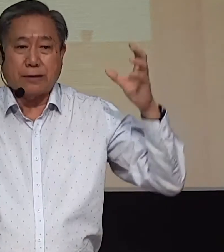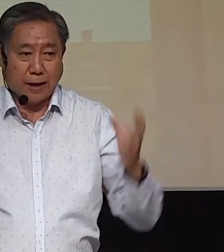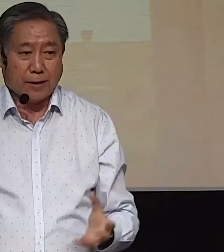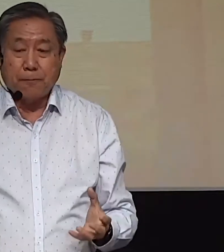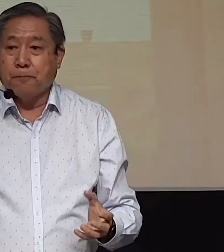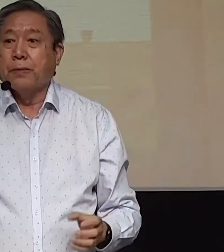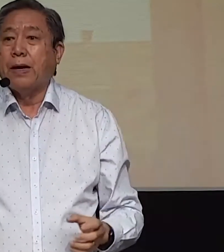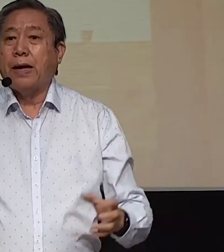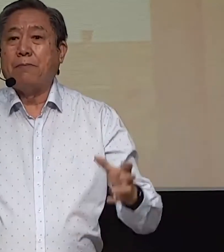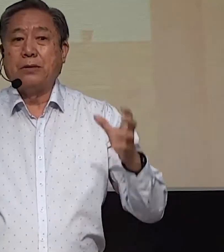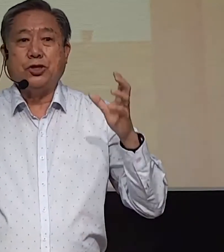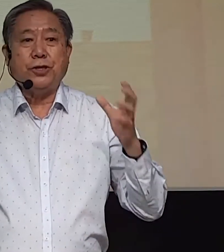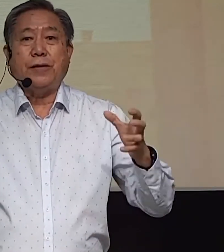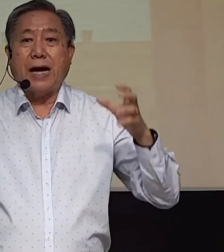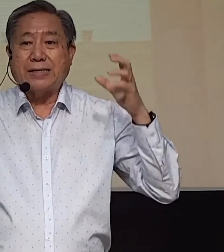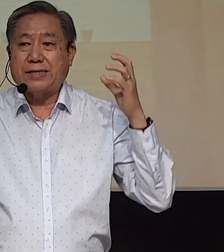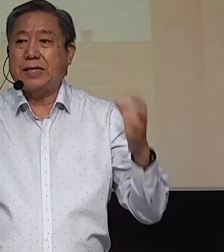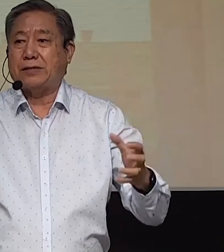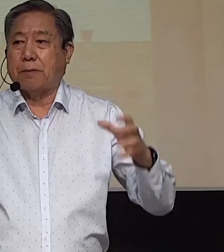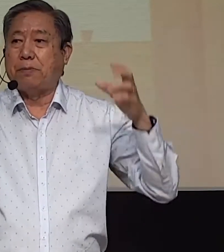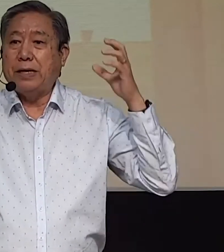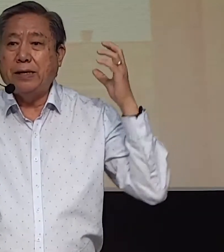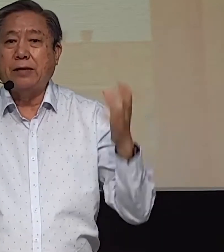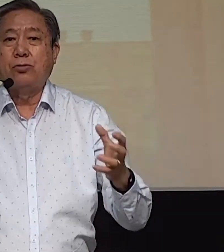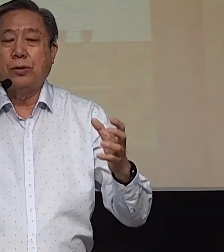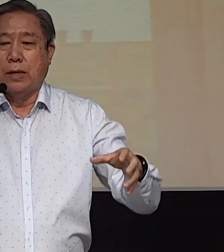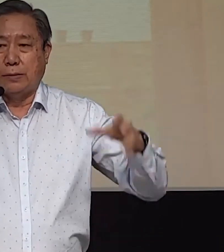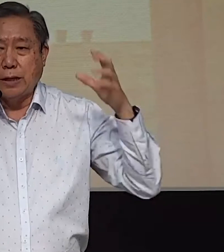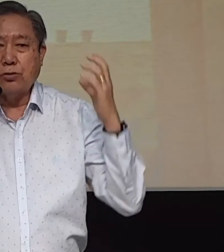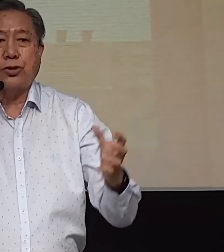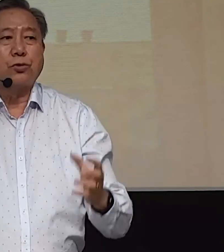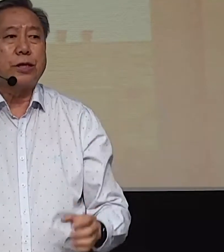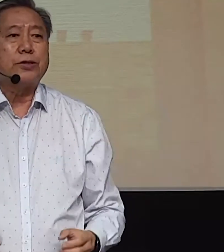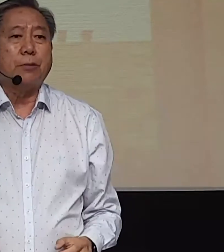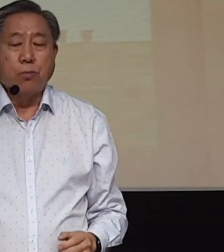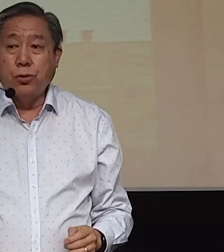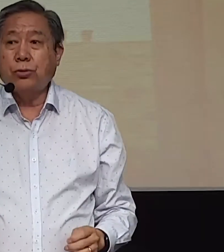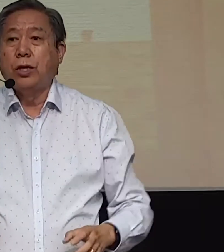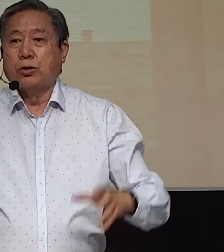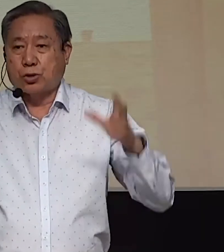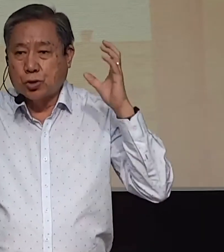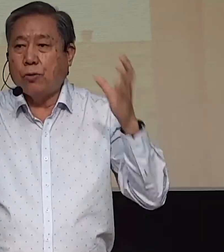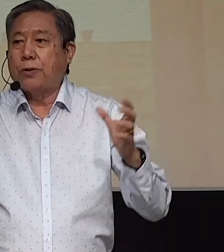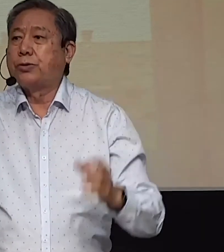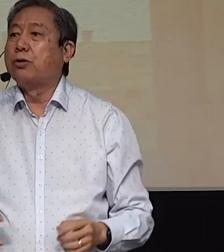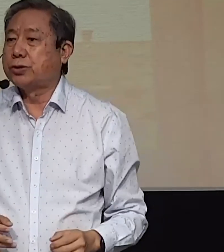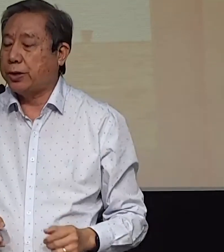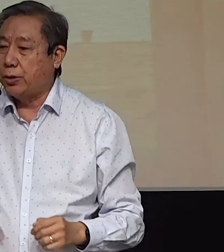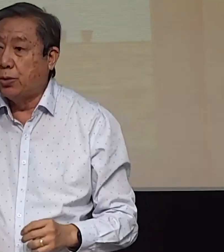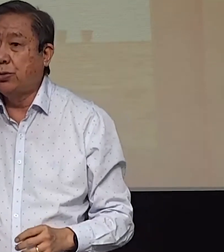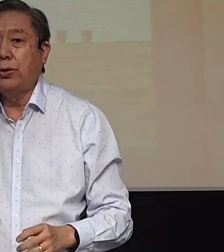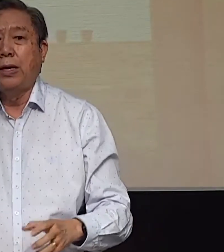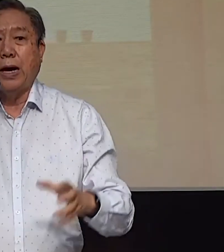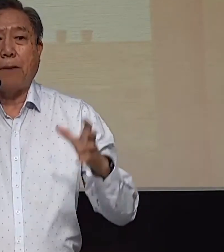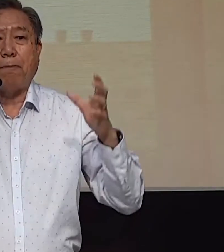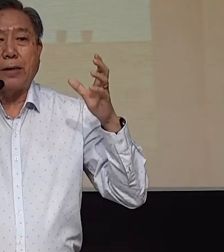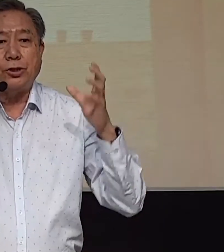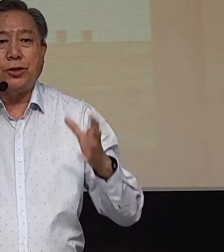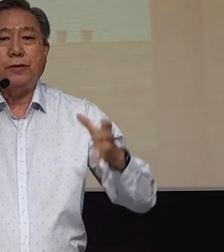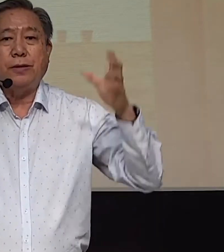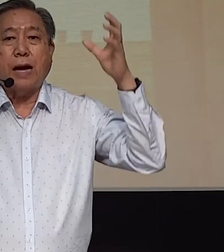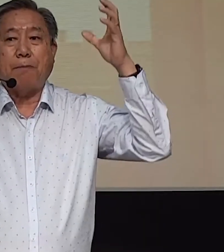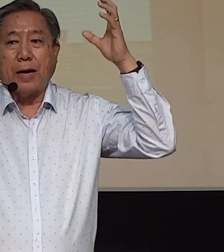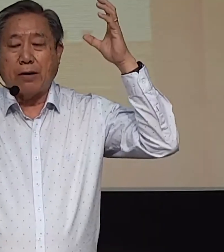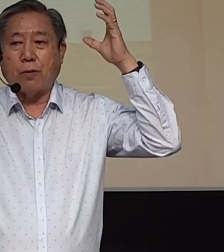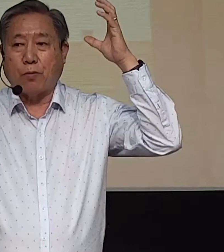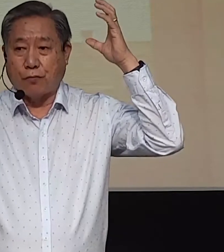aqui na terra é mantida acesa, brilhando, dando o seu testemunho sobre o Deus triuno, a